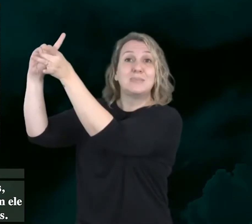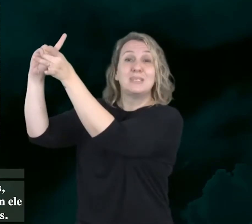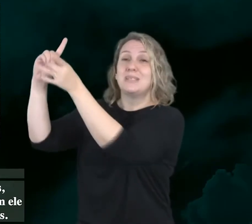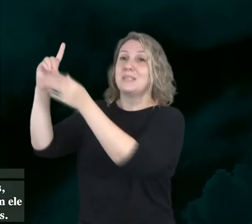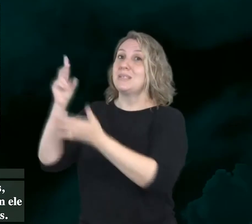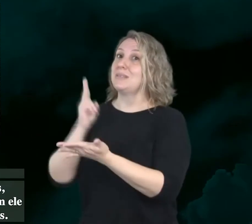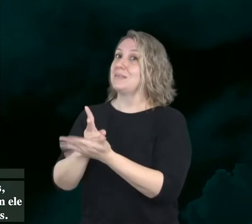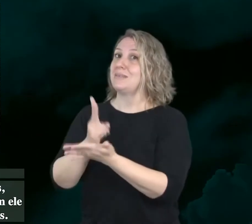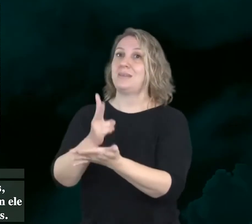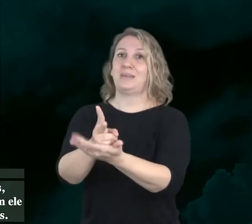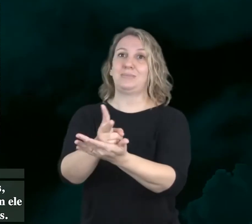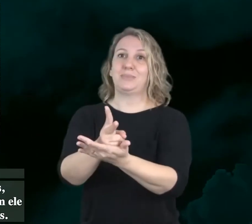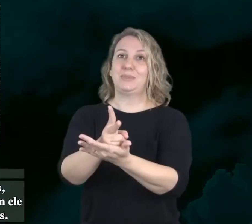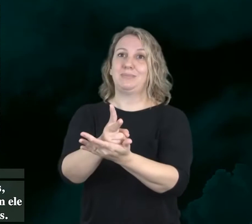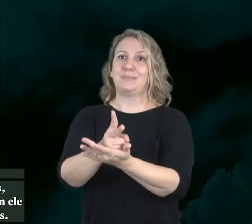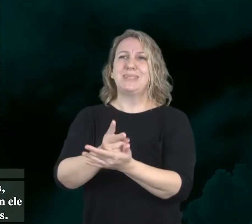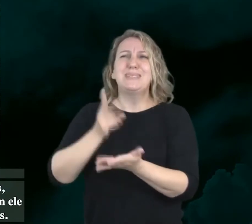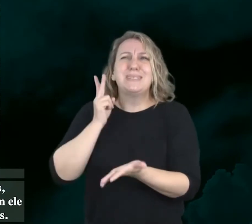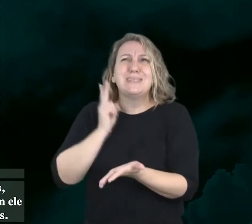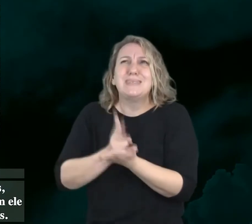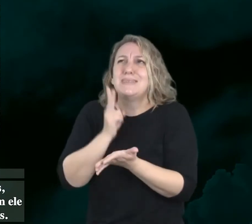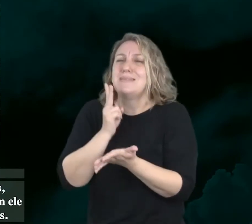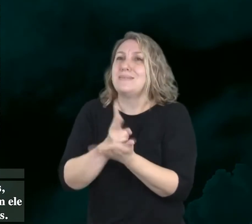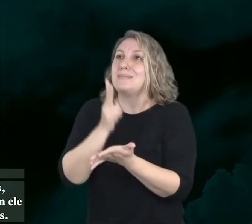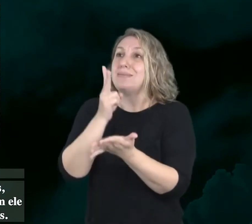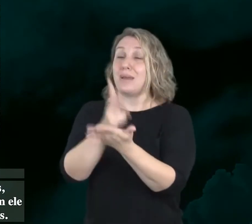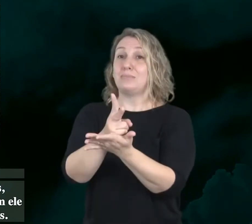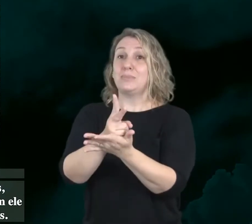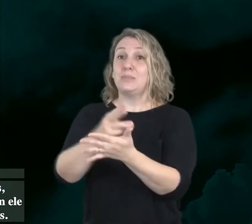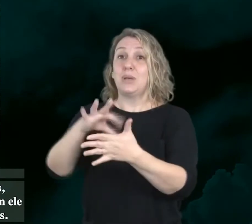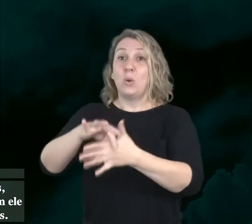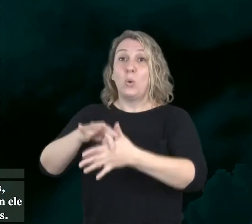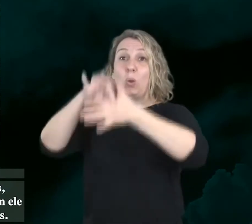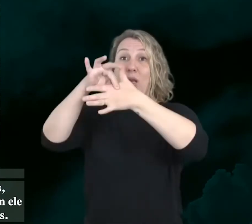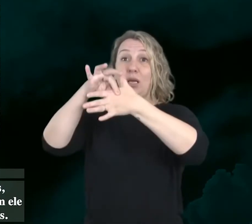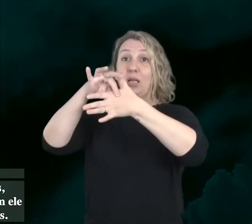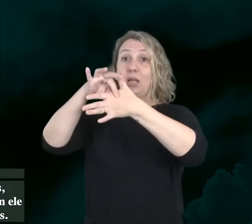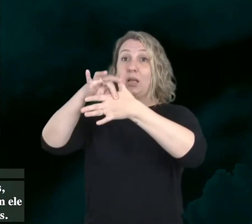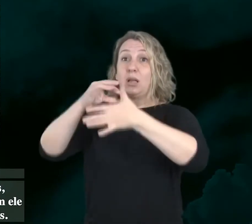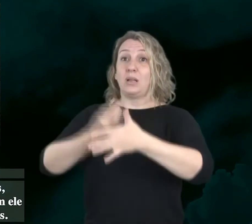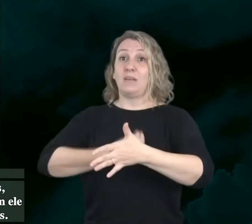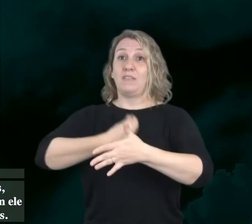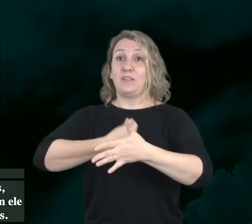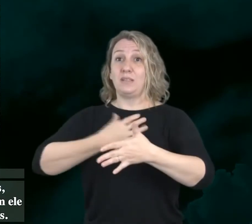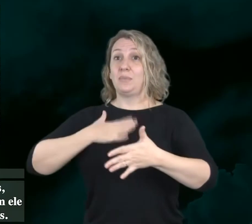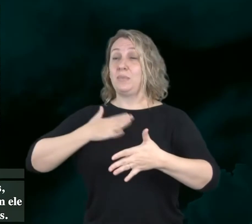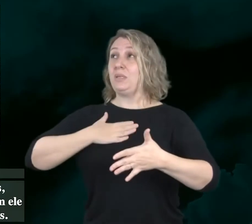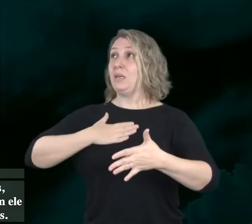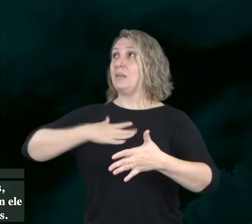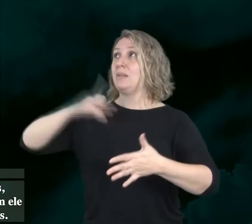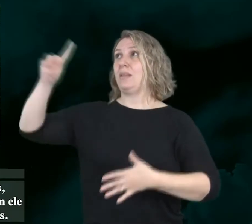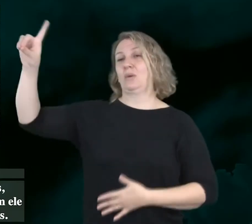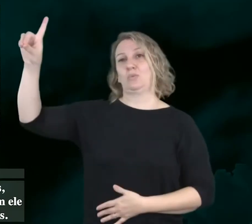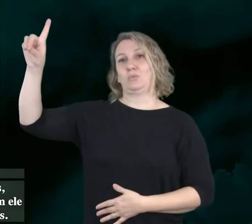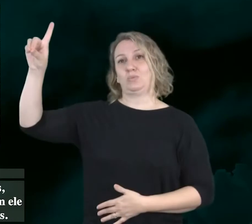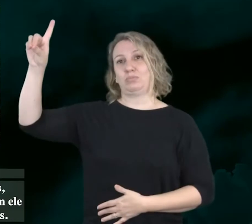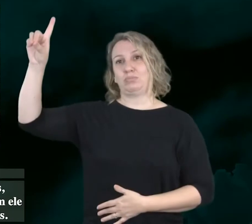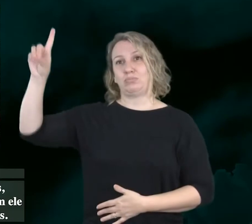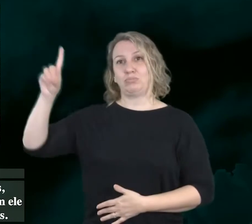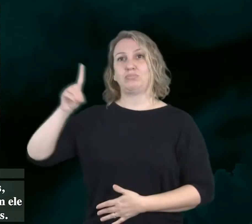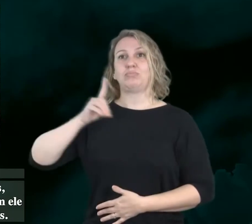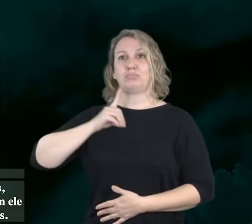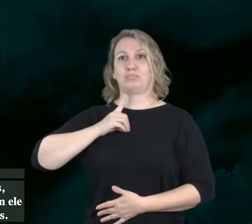a essa fonte, todo o tempo encabeçados por Cristo. É por isso que a nossa vida entra em